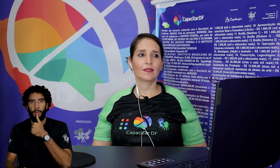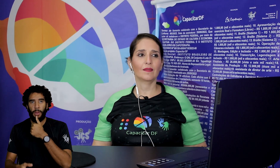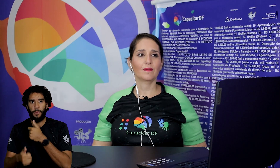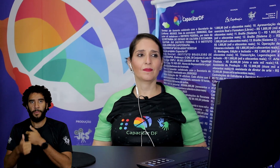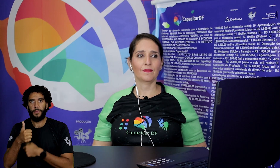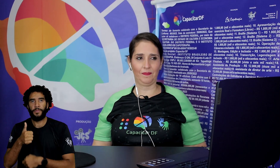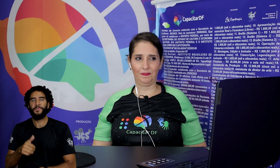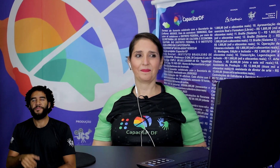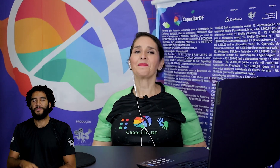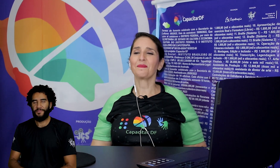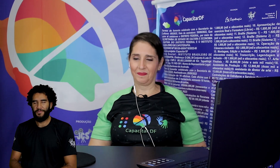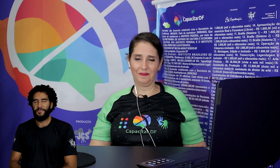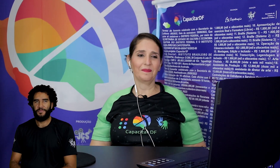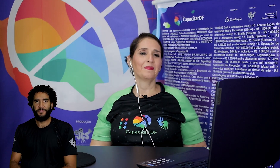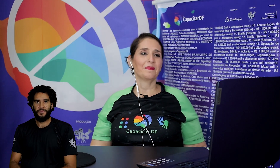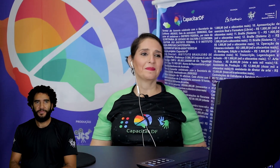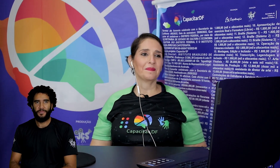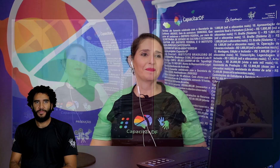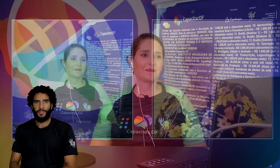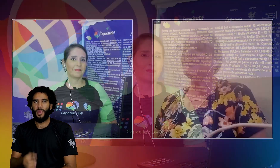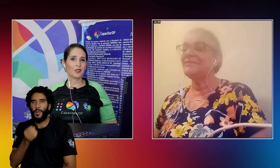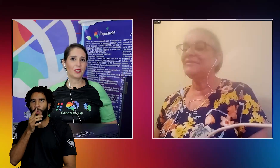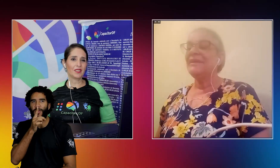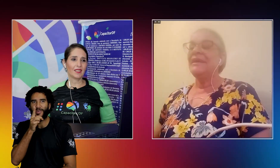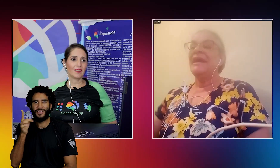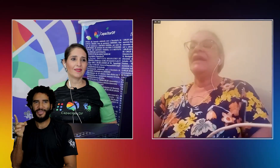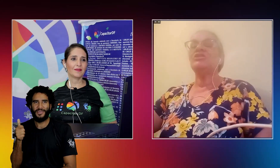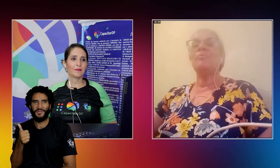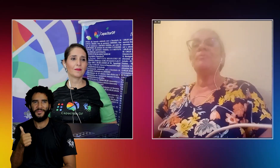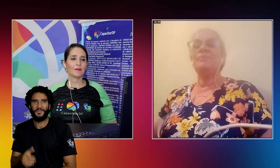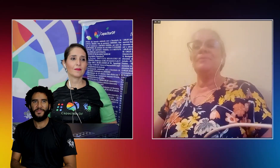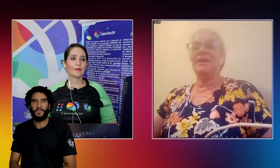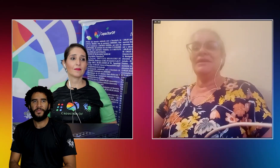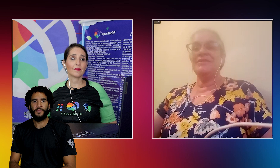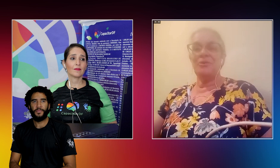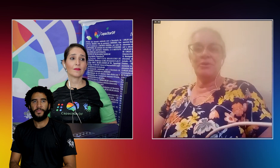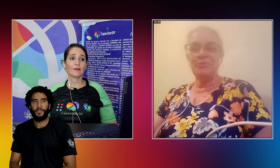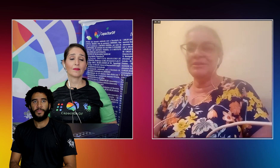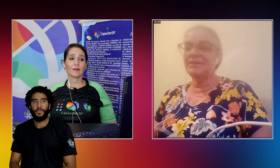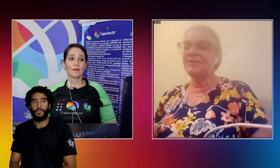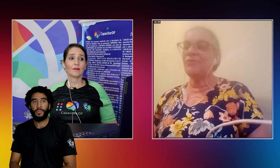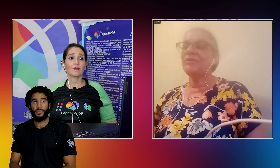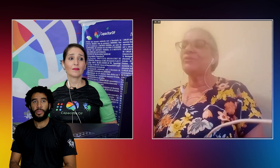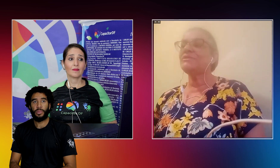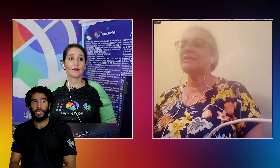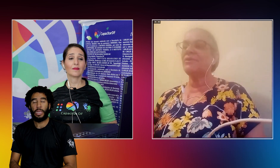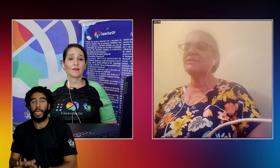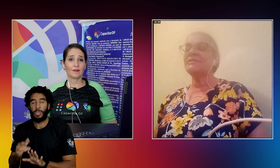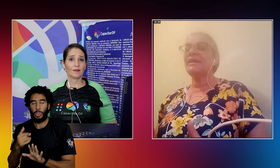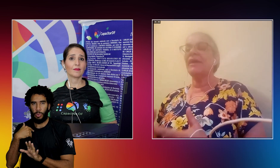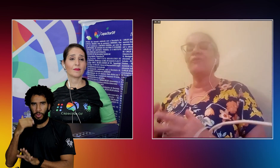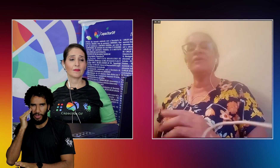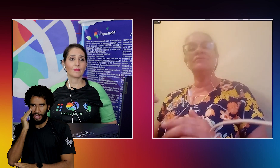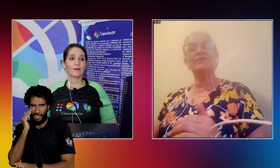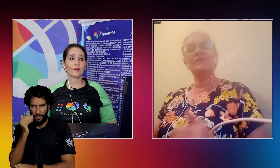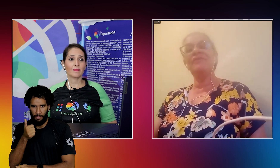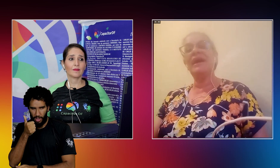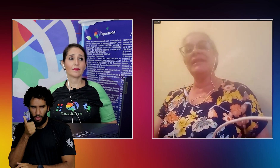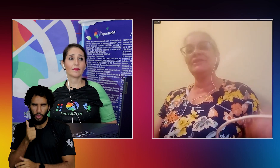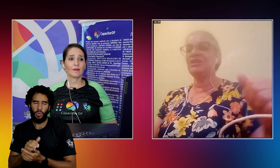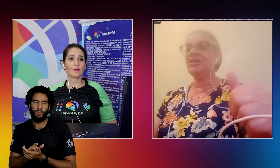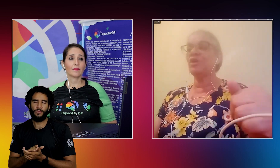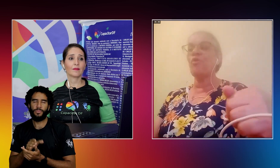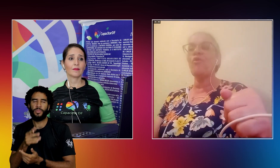Aí. Agora, bom dia. Bom dia. É só para eu poder ter uma noção, assim, quando você